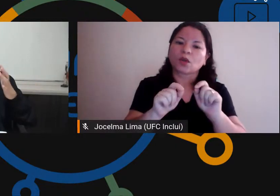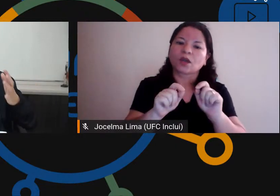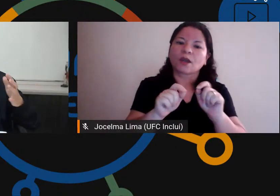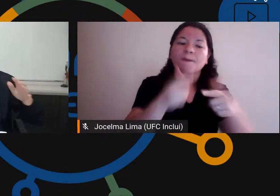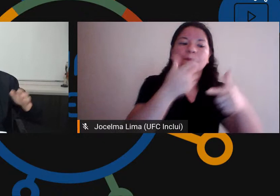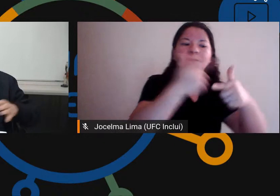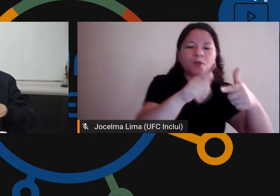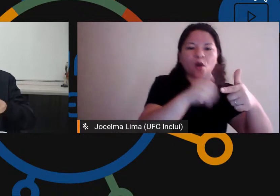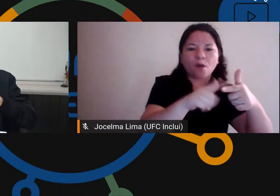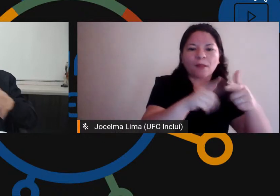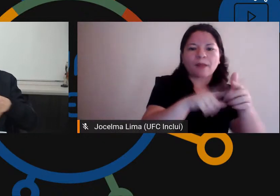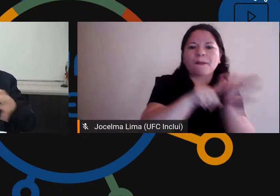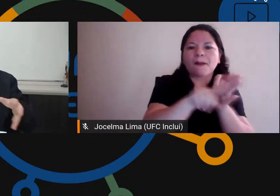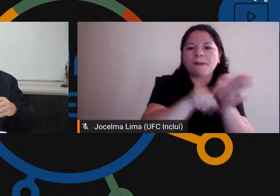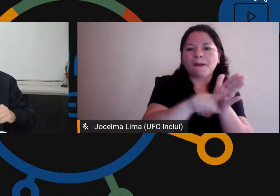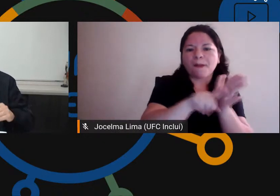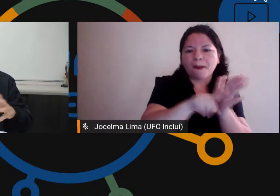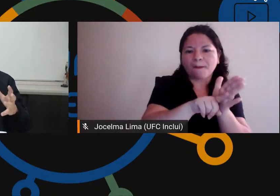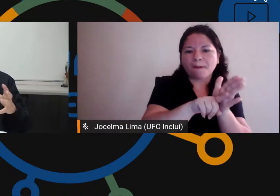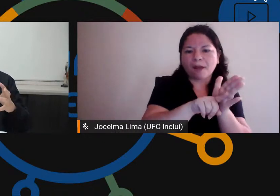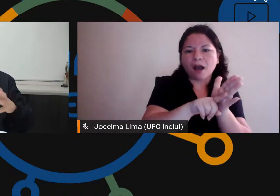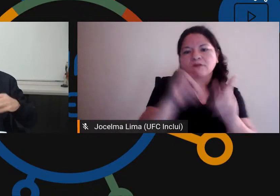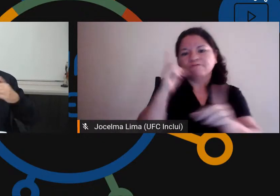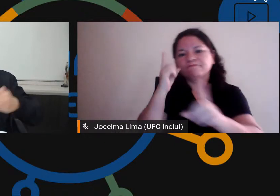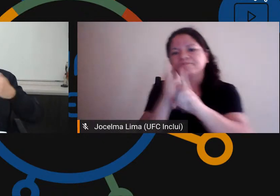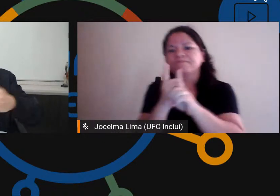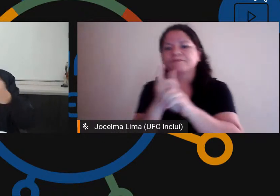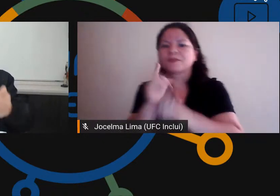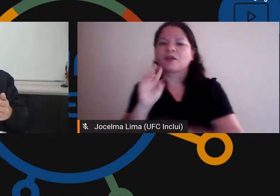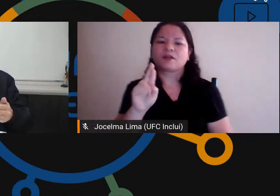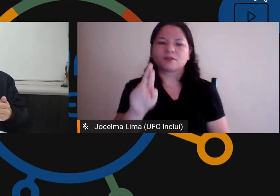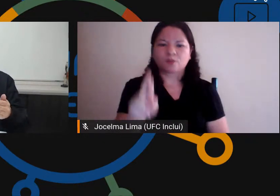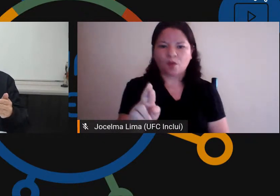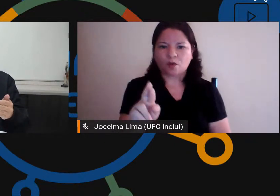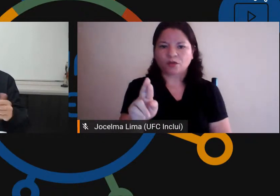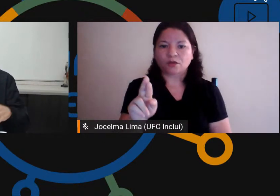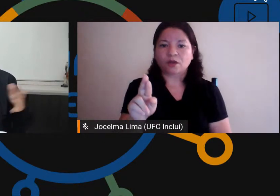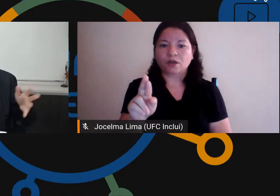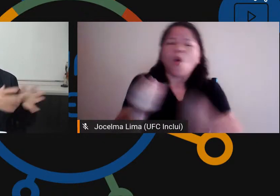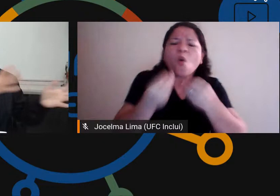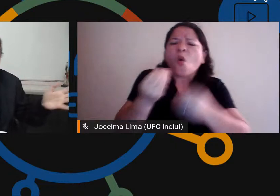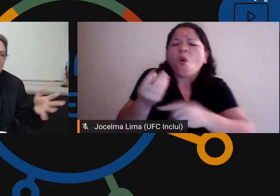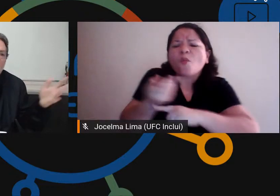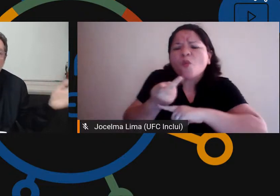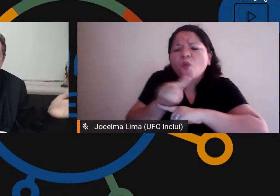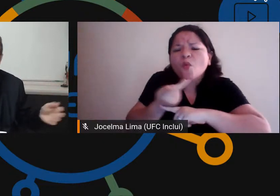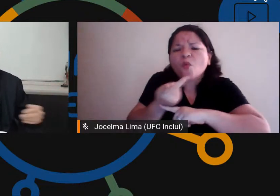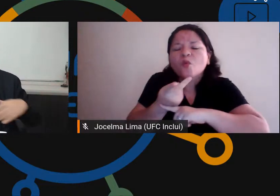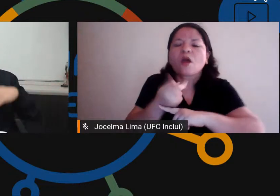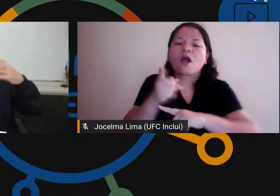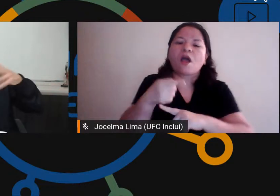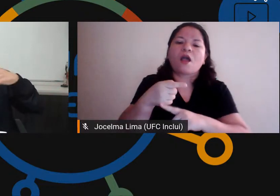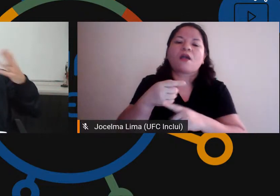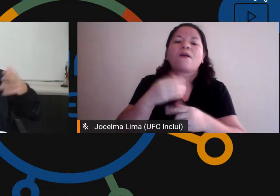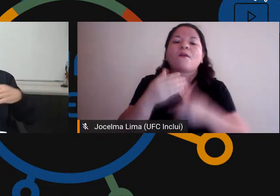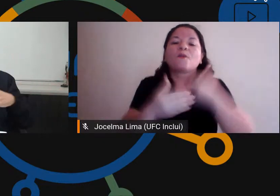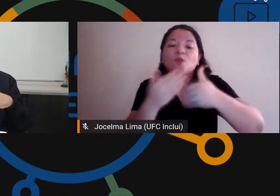Quando a pesquisa é científica, ela usa os processos científicos para fazer essa busca. Eu posso fazer pesquisas em outras